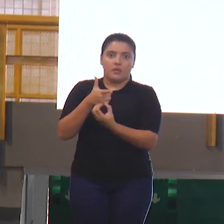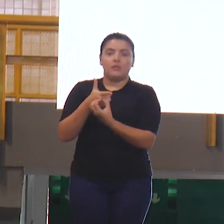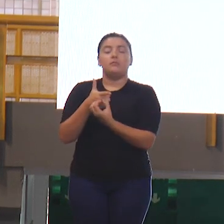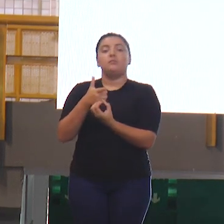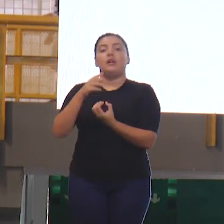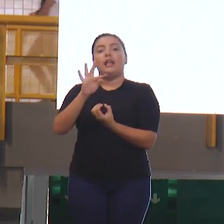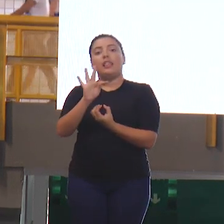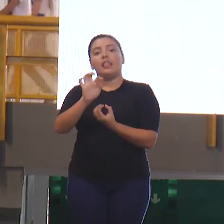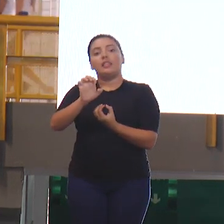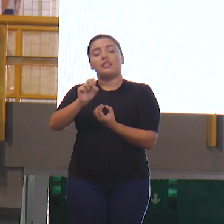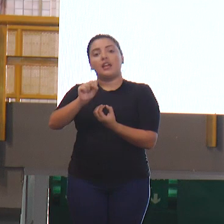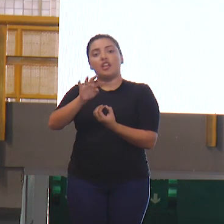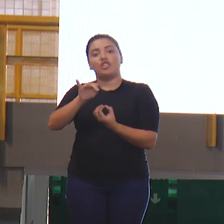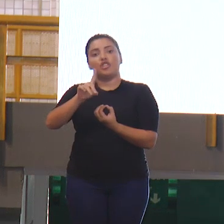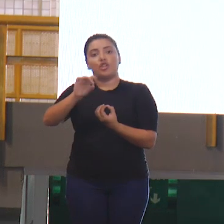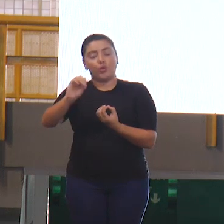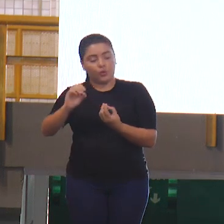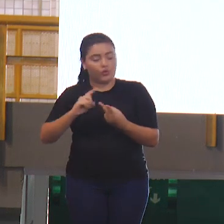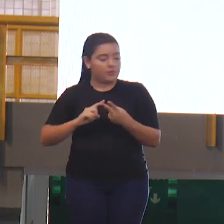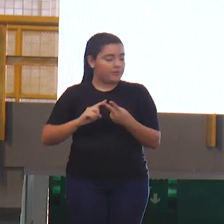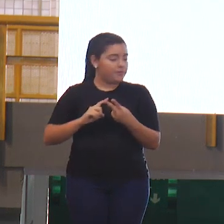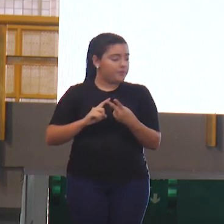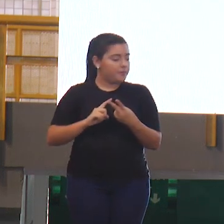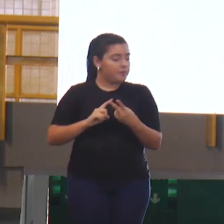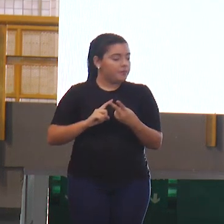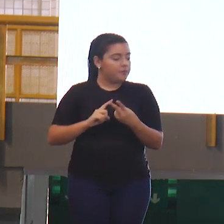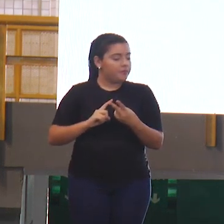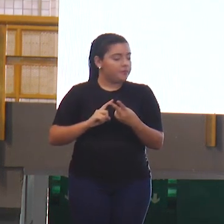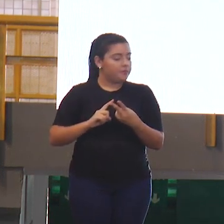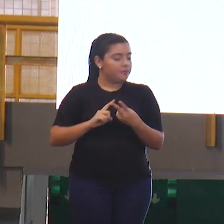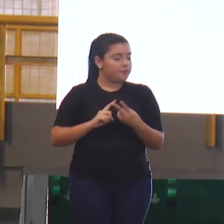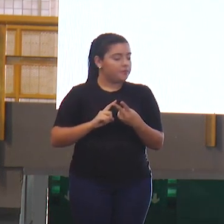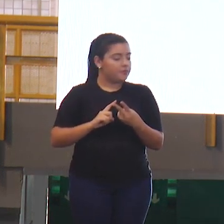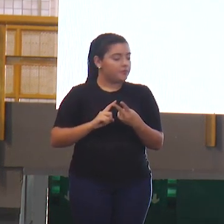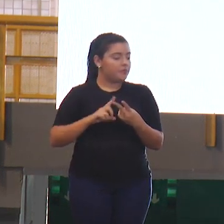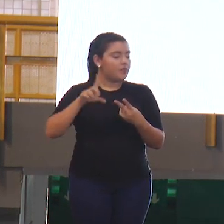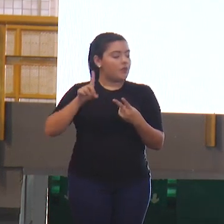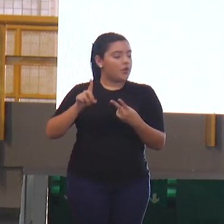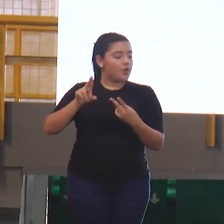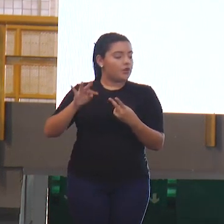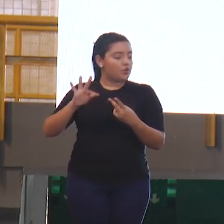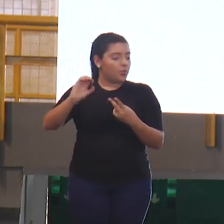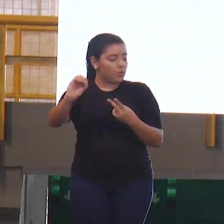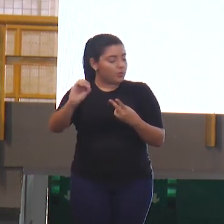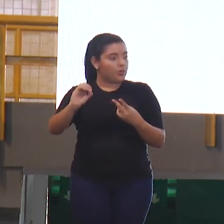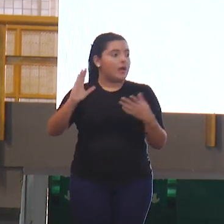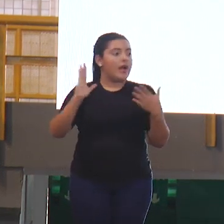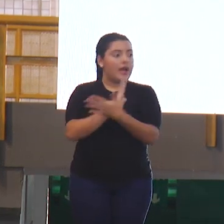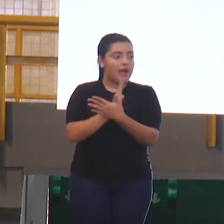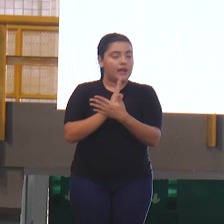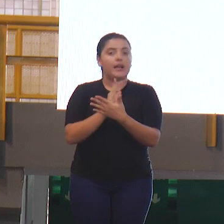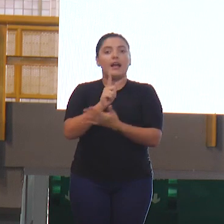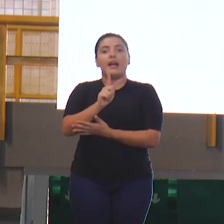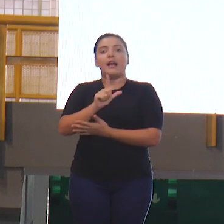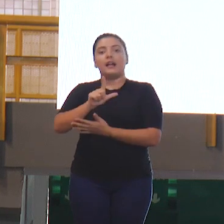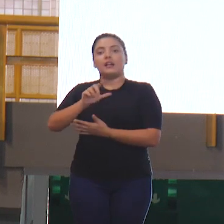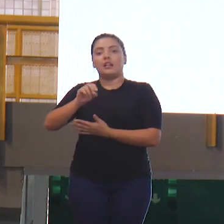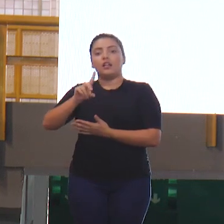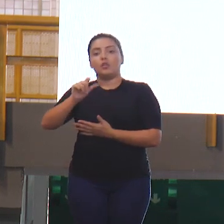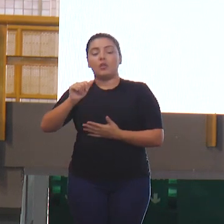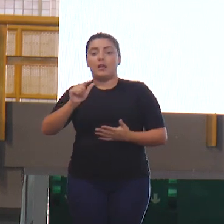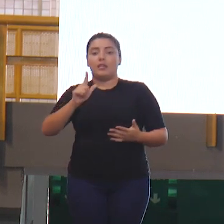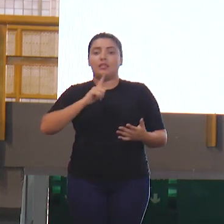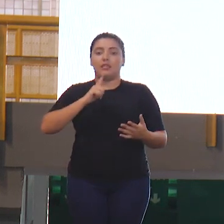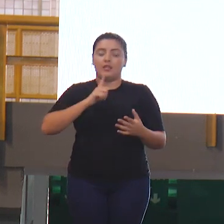epidídimos, ductos, canais deferentes, certo? Ducto ejaculatório e as glândulas,